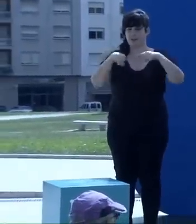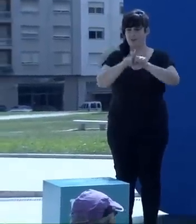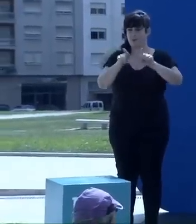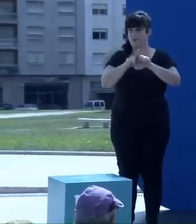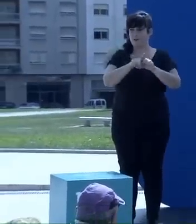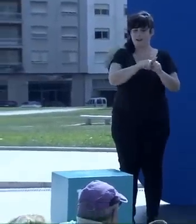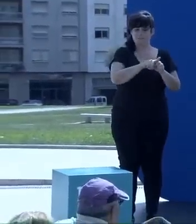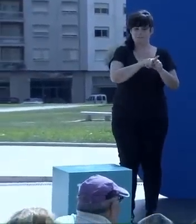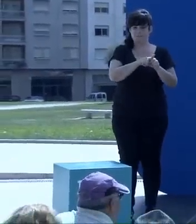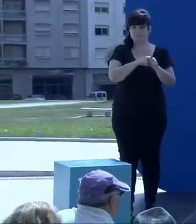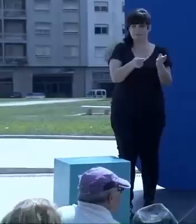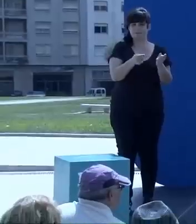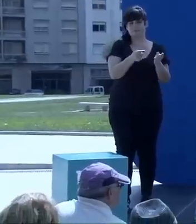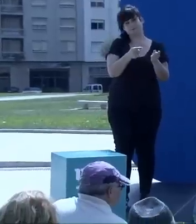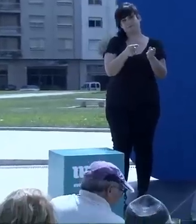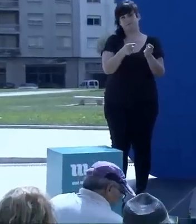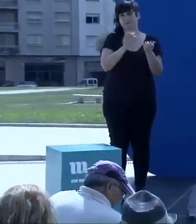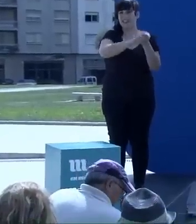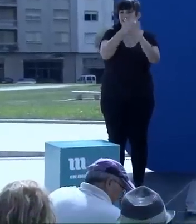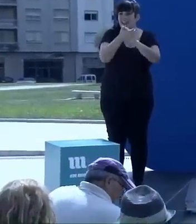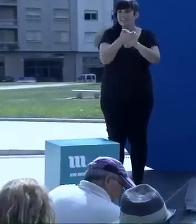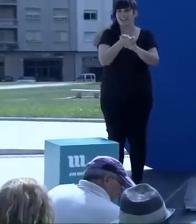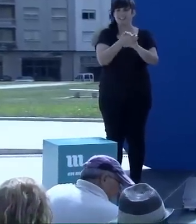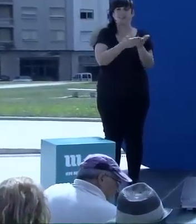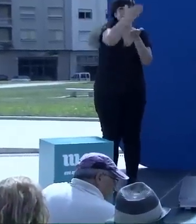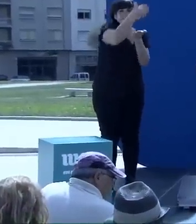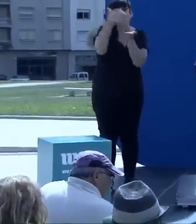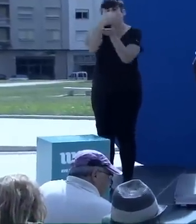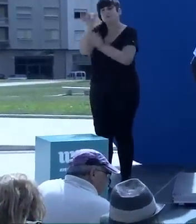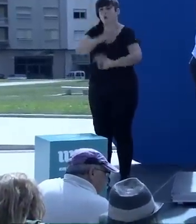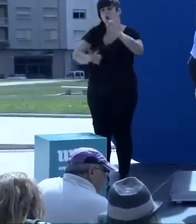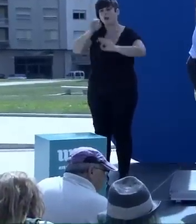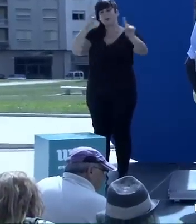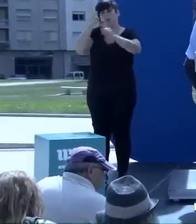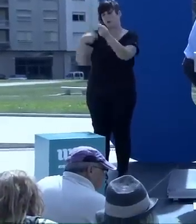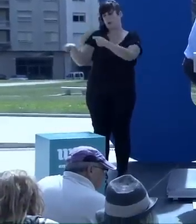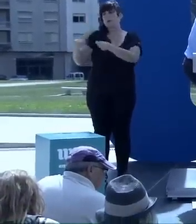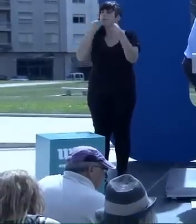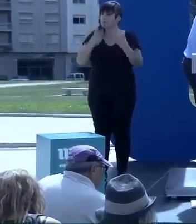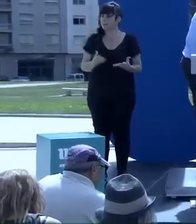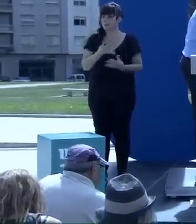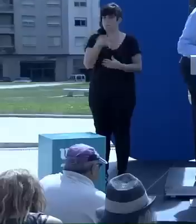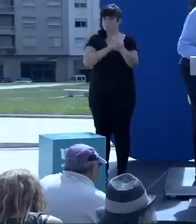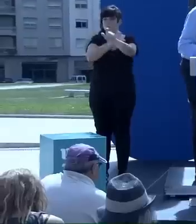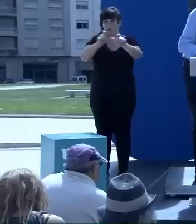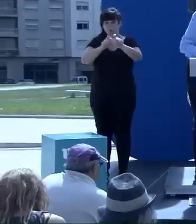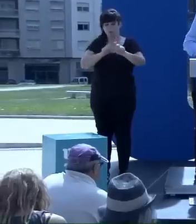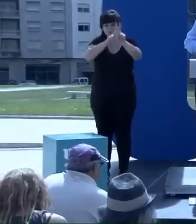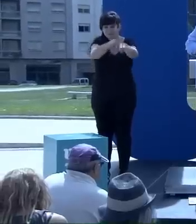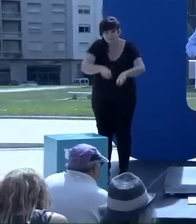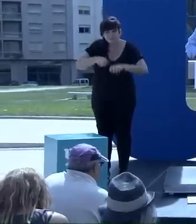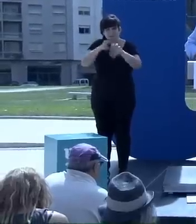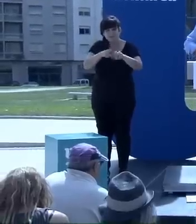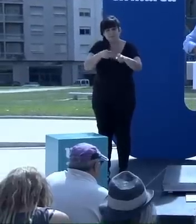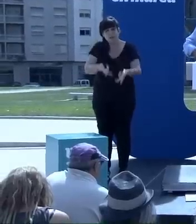recolleita da castaña para que non sexa vendida a 4 pedras e autoorganizar os labregos para que efectivamente non